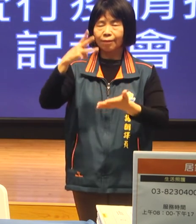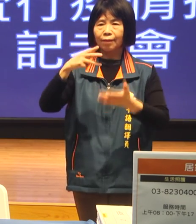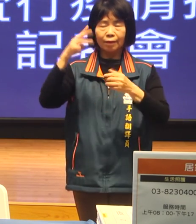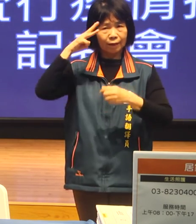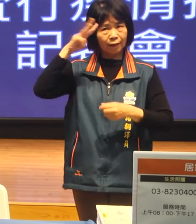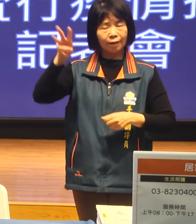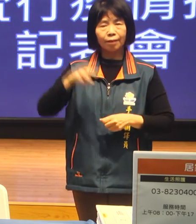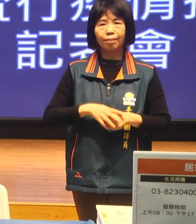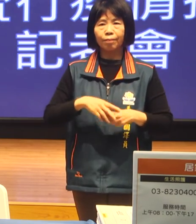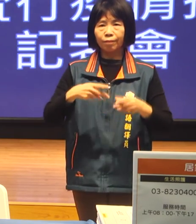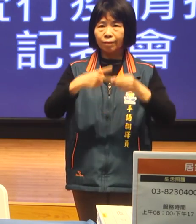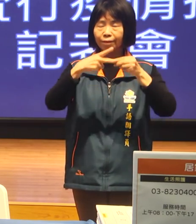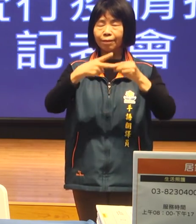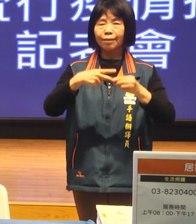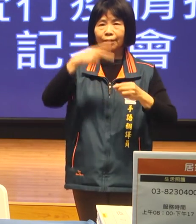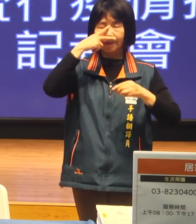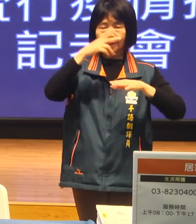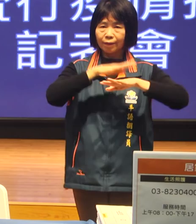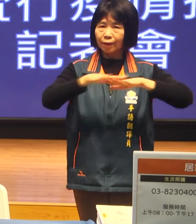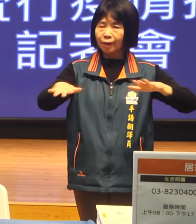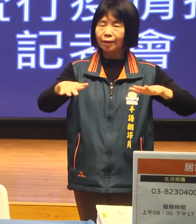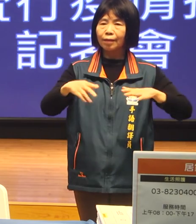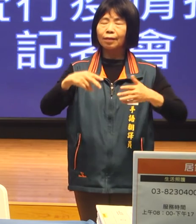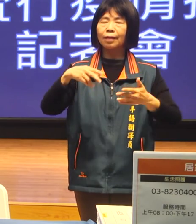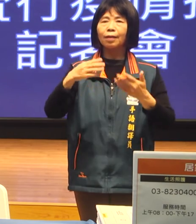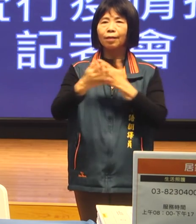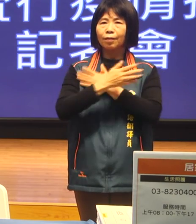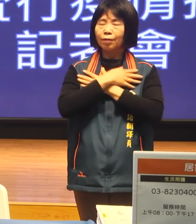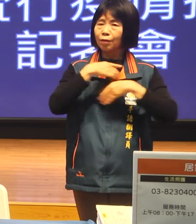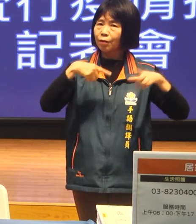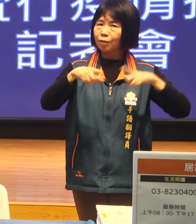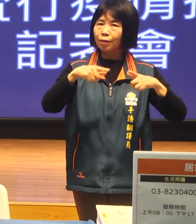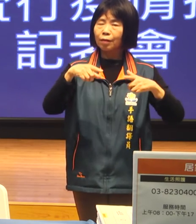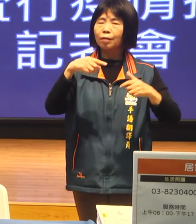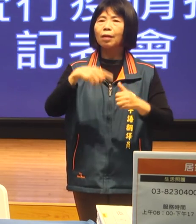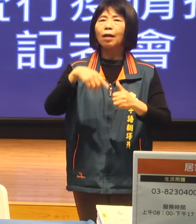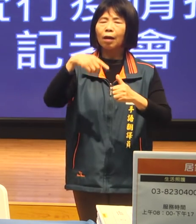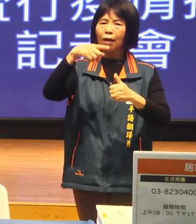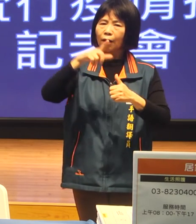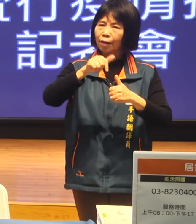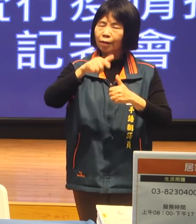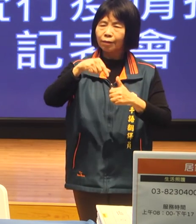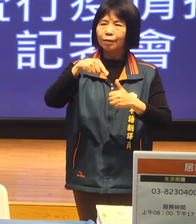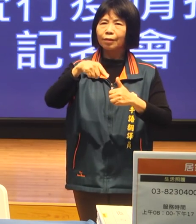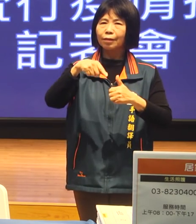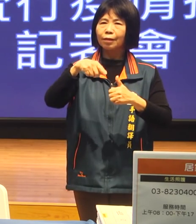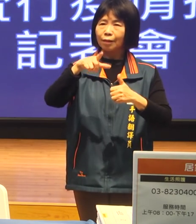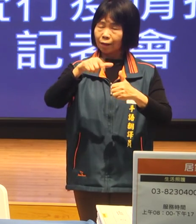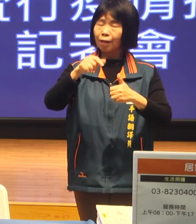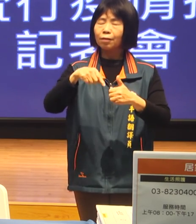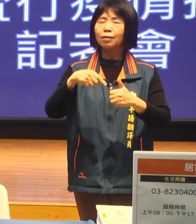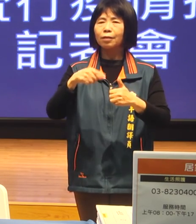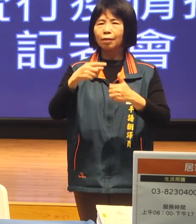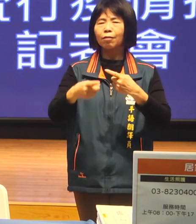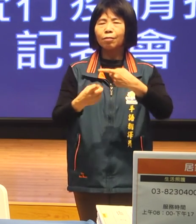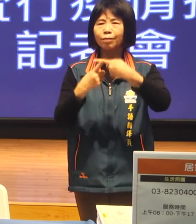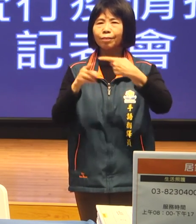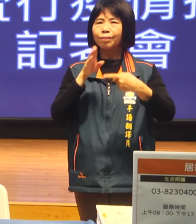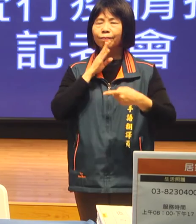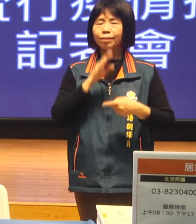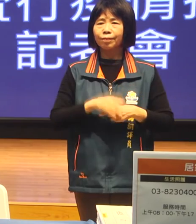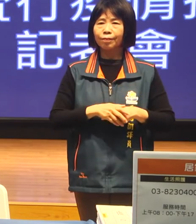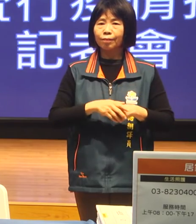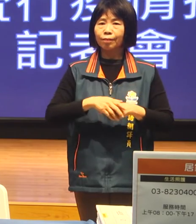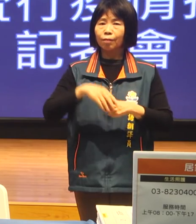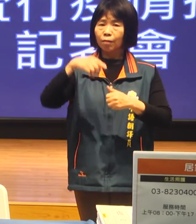校是吉安乡立幼儿园，他是一位教保员确诊。那这个班呢，接触了他